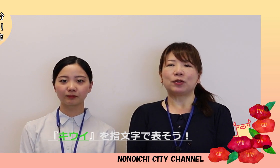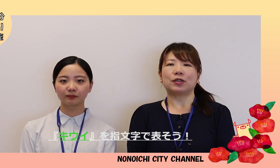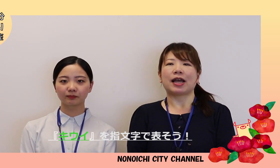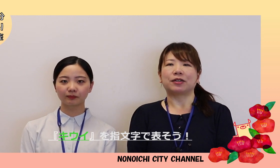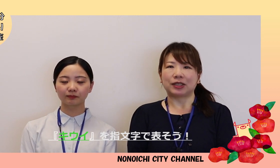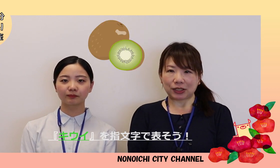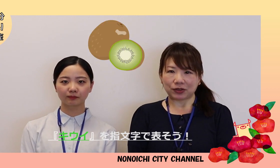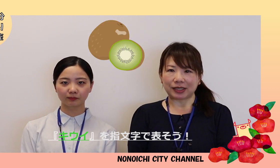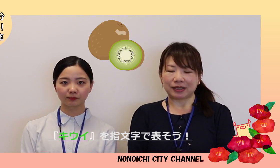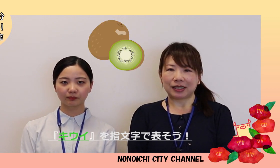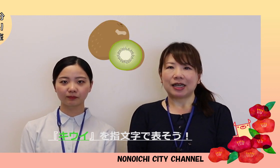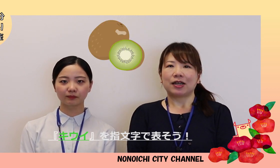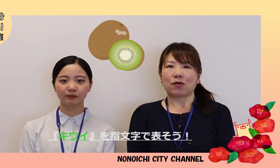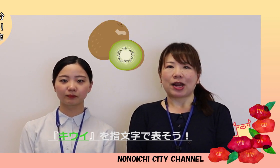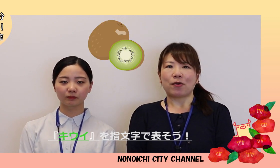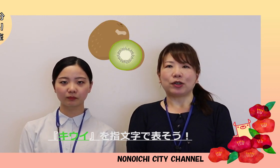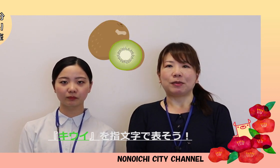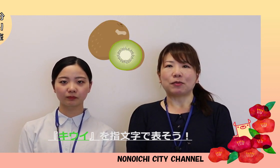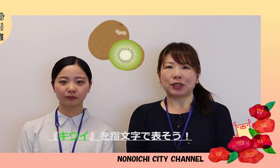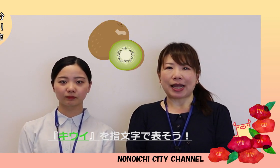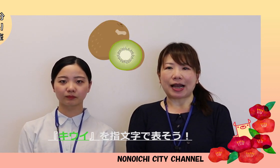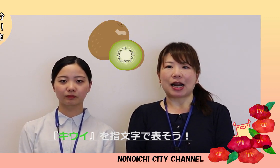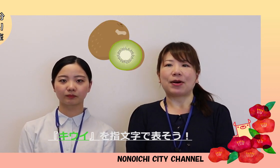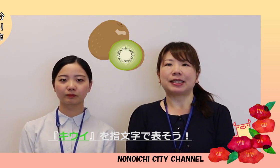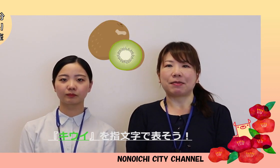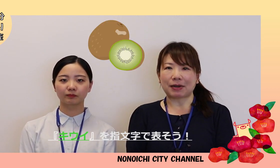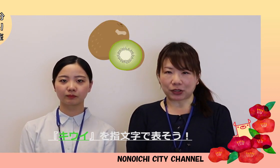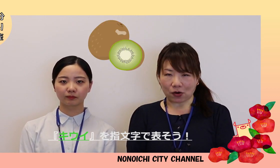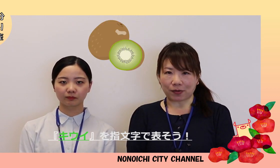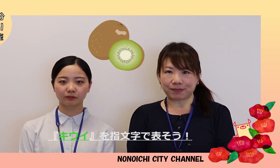ツであるキウイ、これを指文字で表してみましょう。